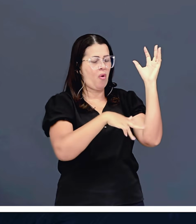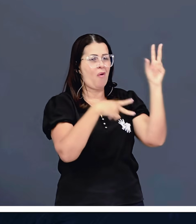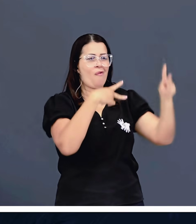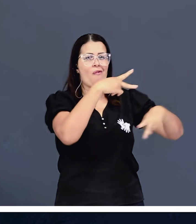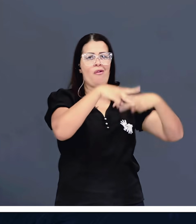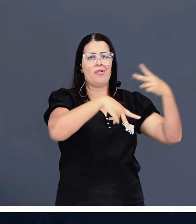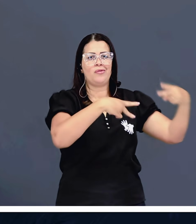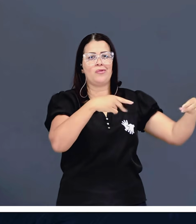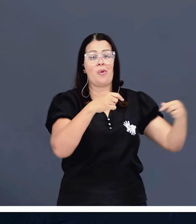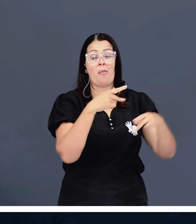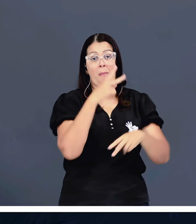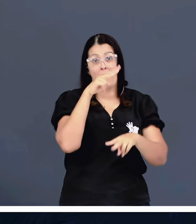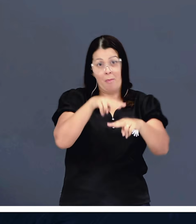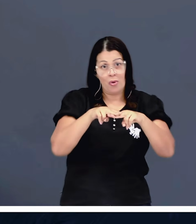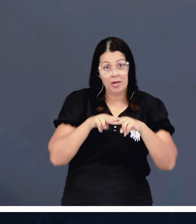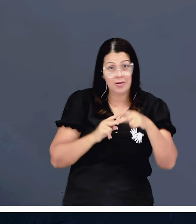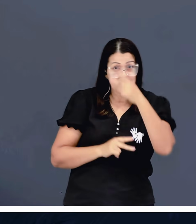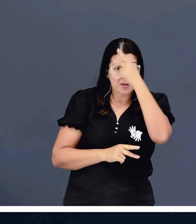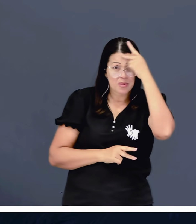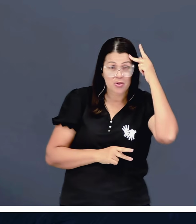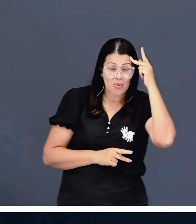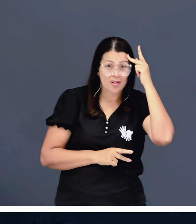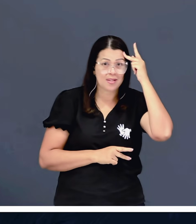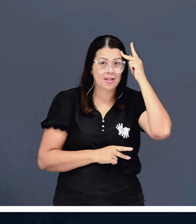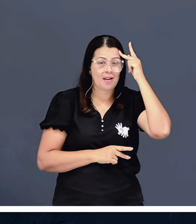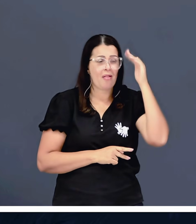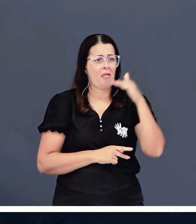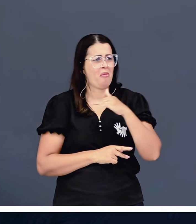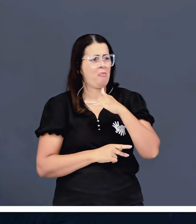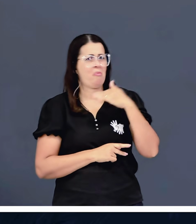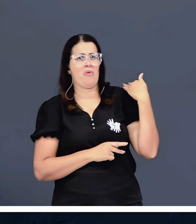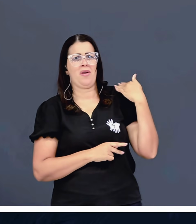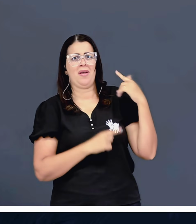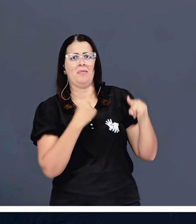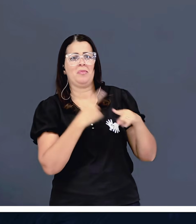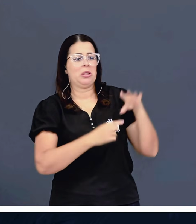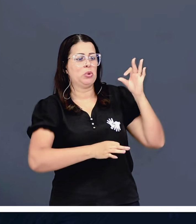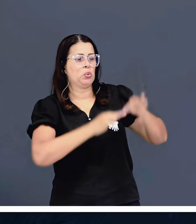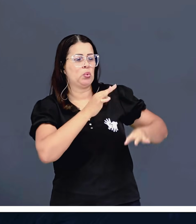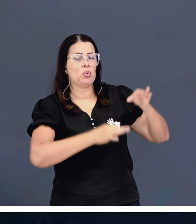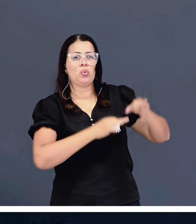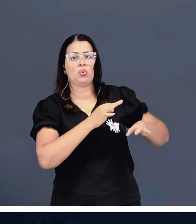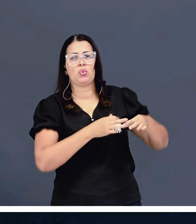não resistirão no julgamento, nem os pecadores na comunidade dos justos.